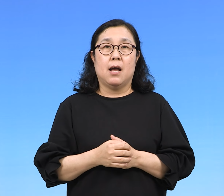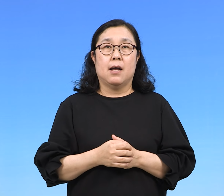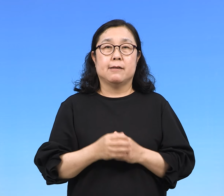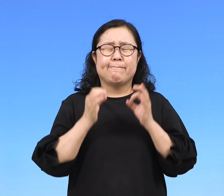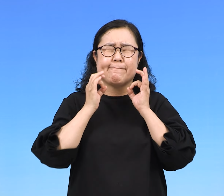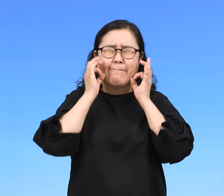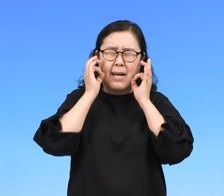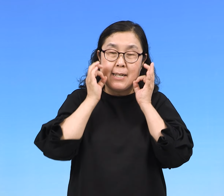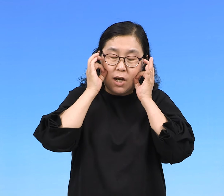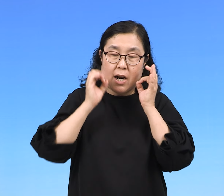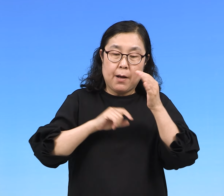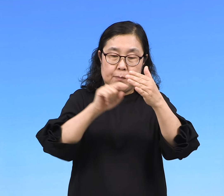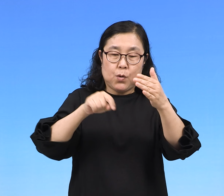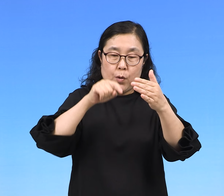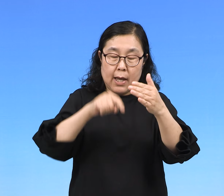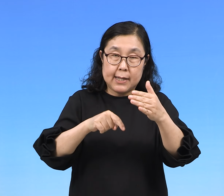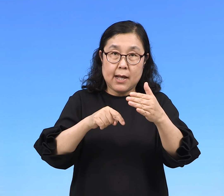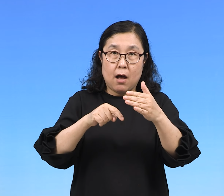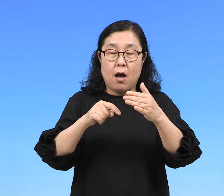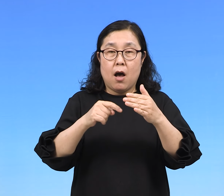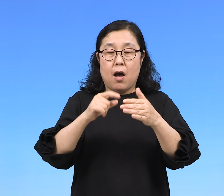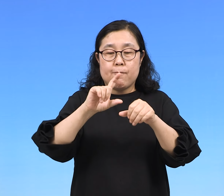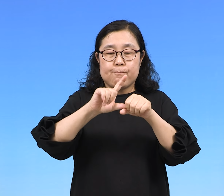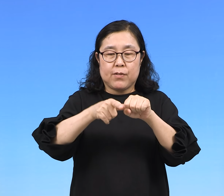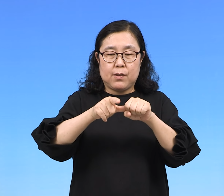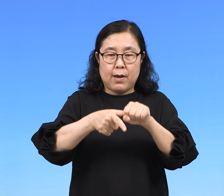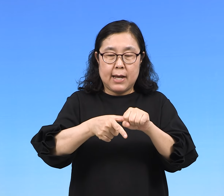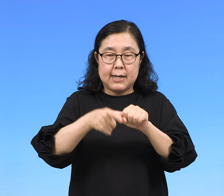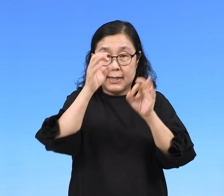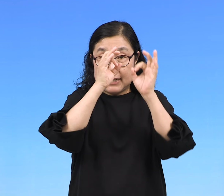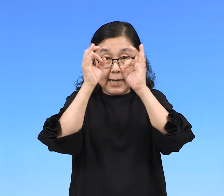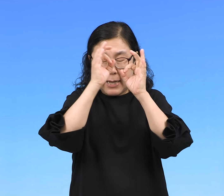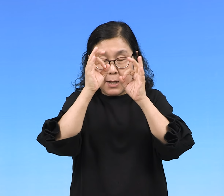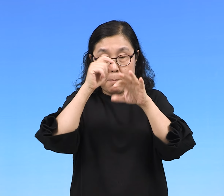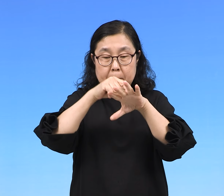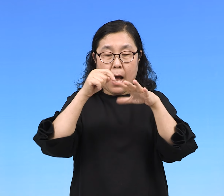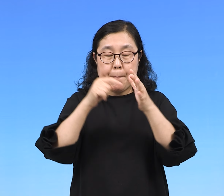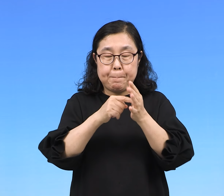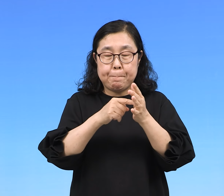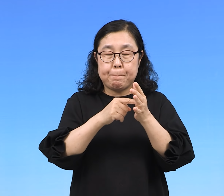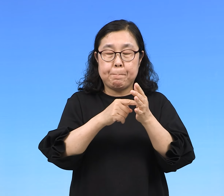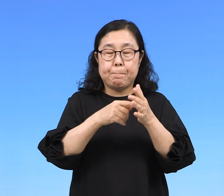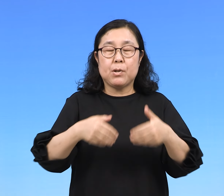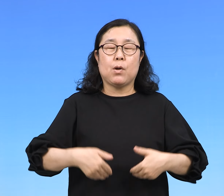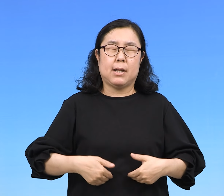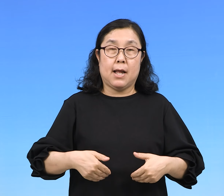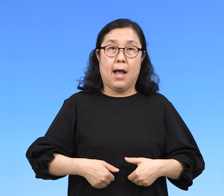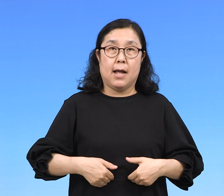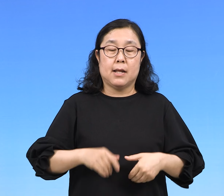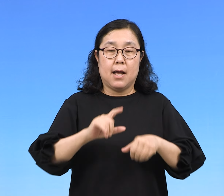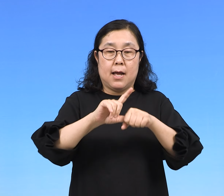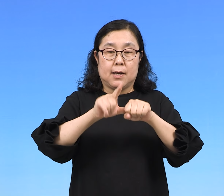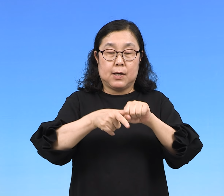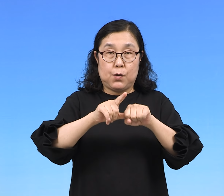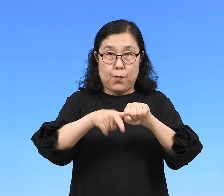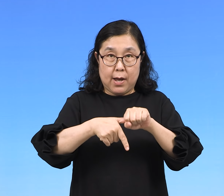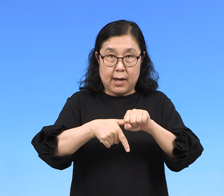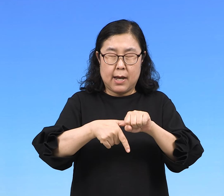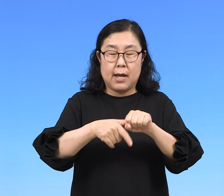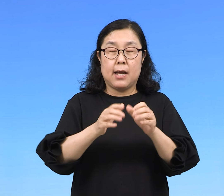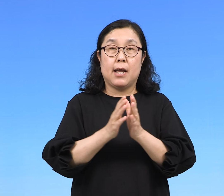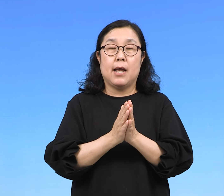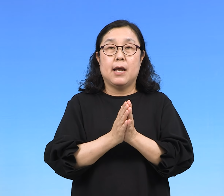절박함 속에서 기회를 갈구하는 마음과 자세가 중요하다. 또 이런 내용도 있습니다. 기회를 놓치지